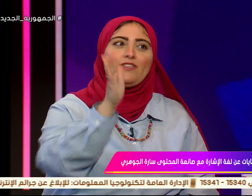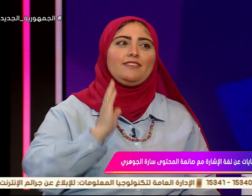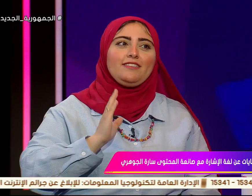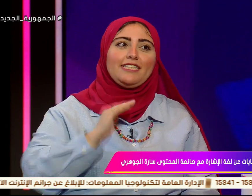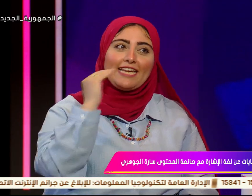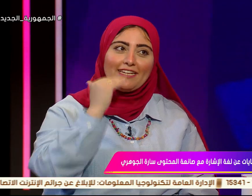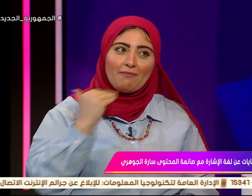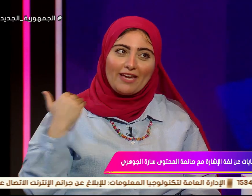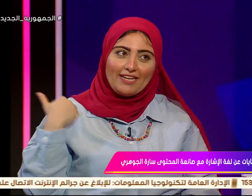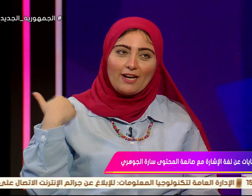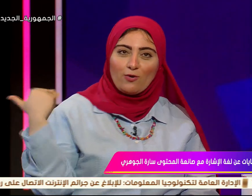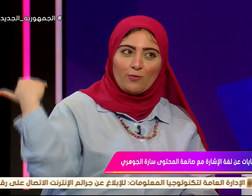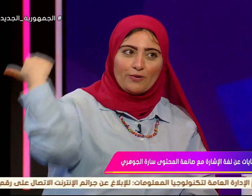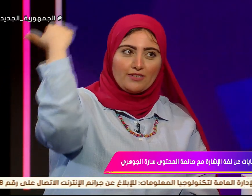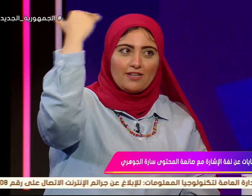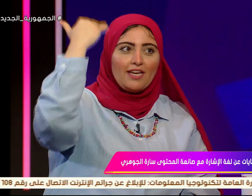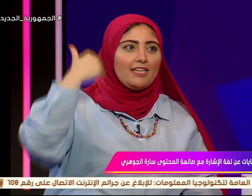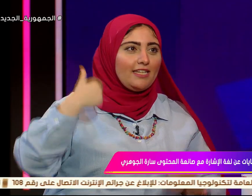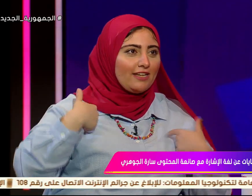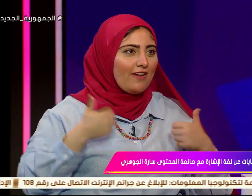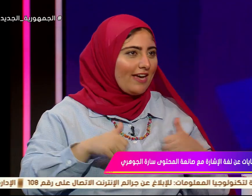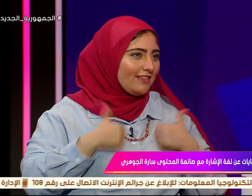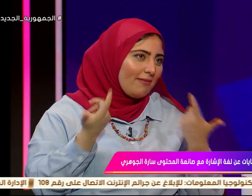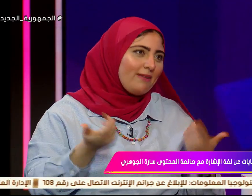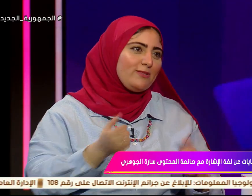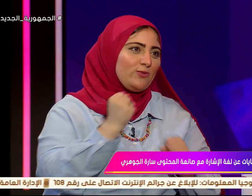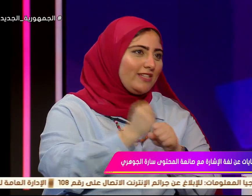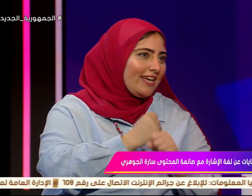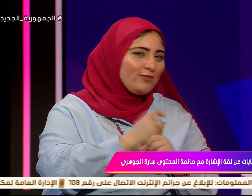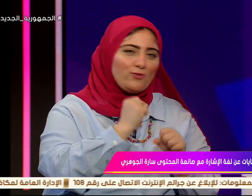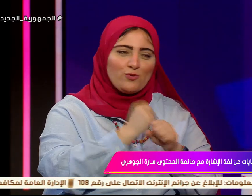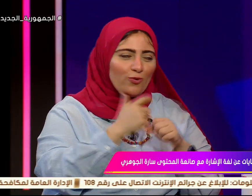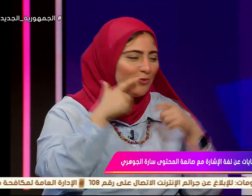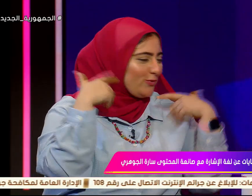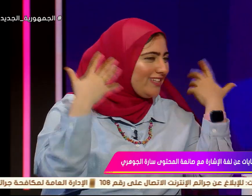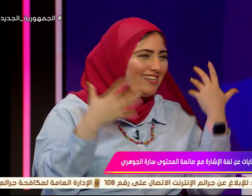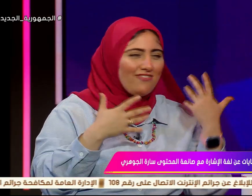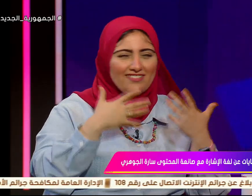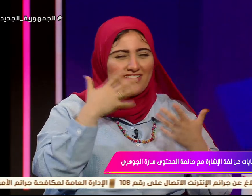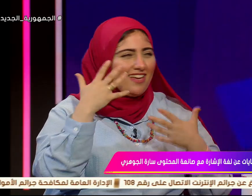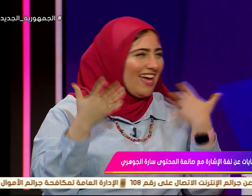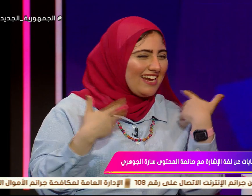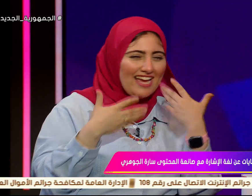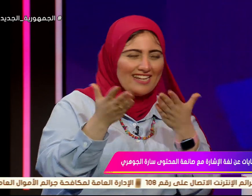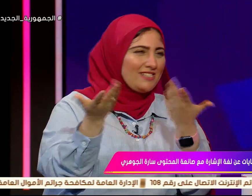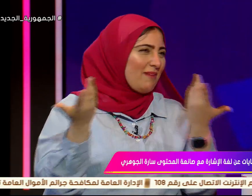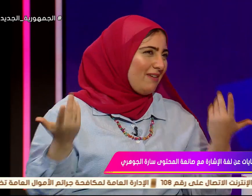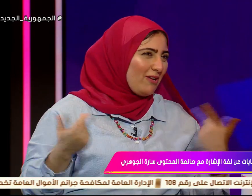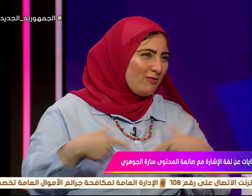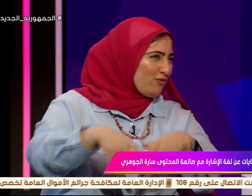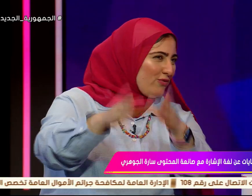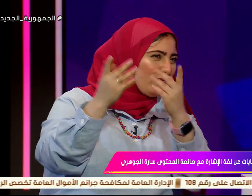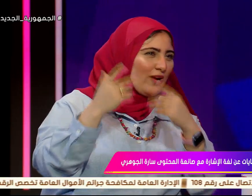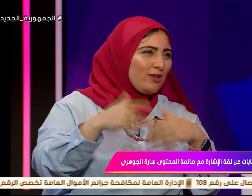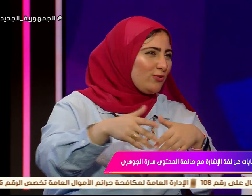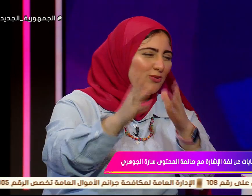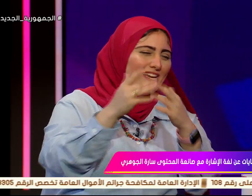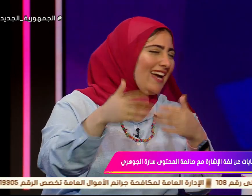ده لكن لما احنا ككبار لينا في حياتنا بقى مسؤوليات وشغل ودنيا ف انا هركز مع ايمه انا بشوفهم على طول